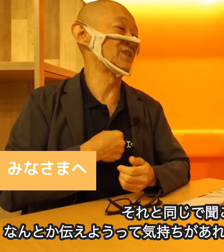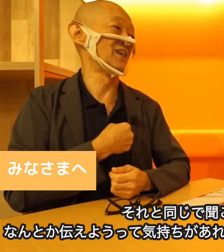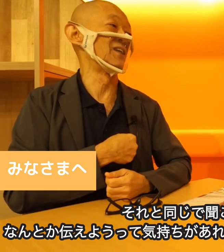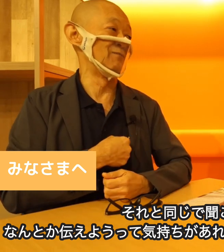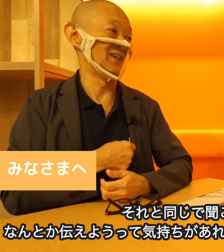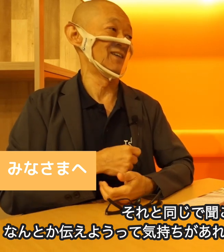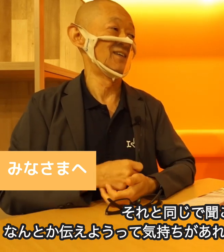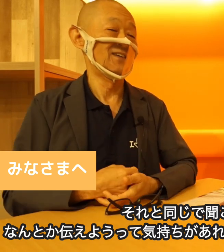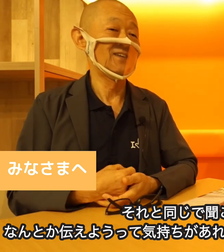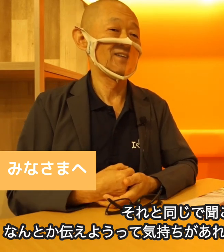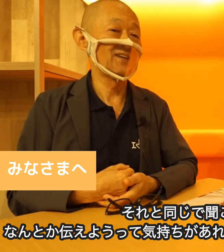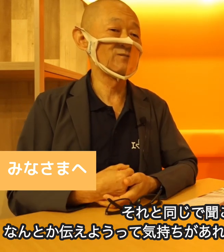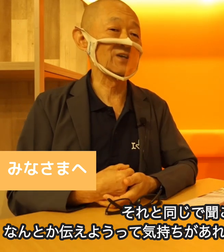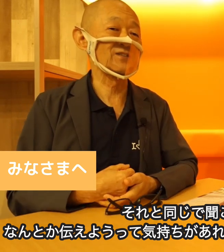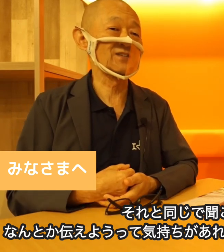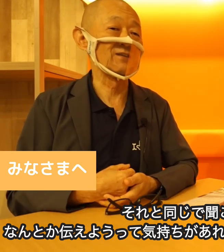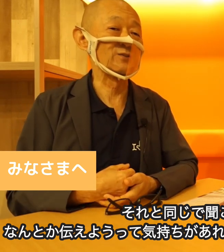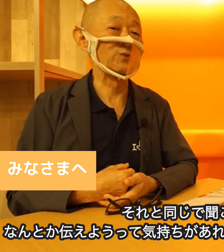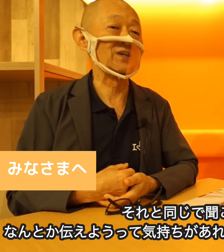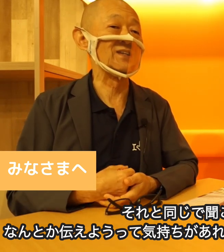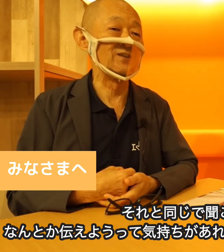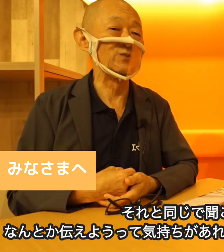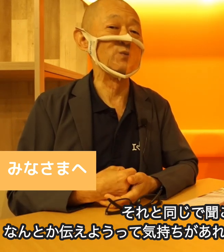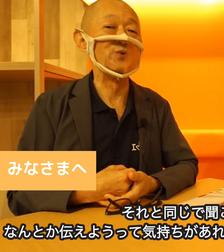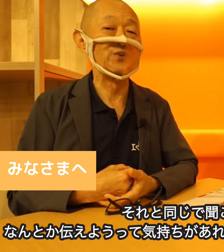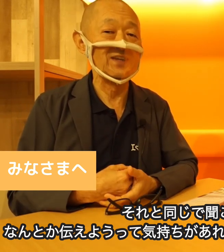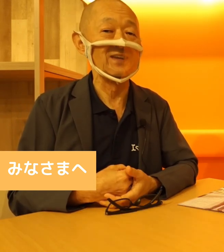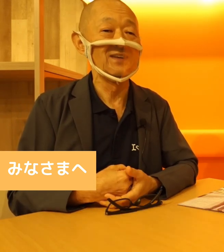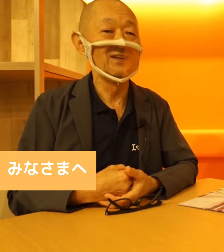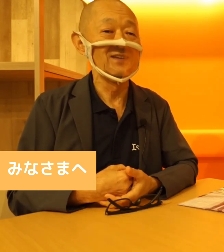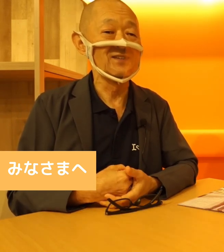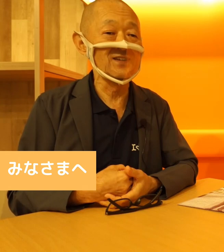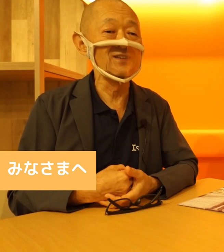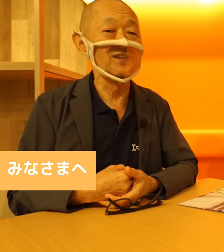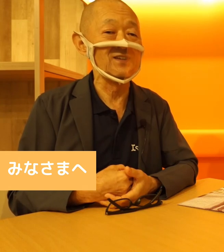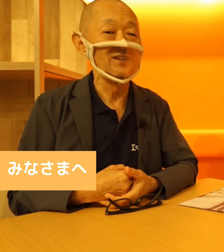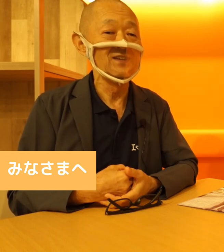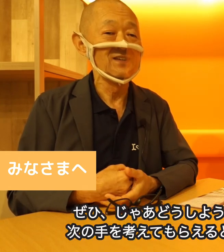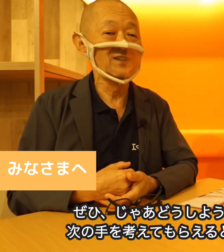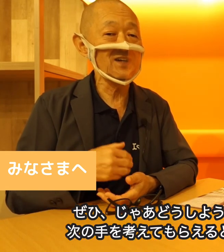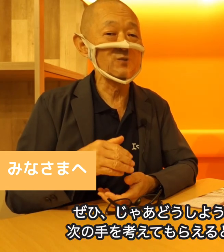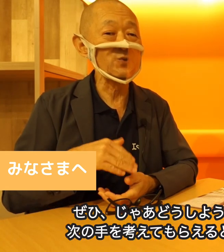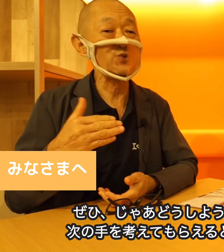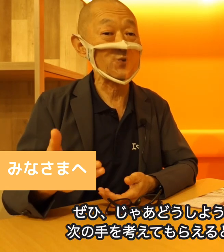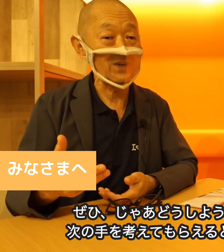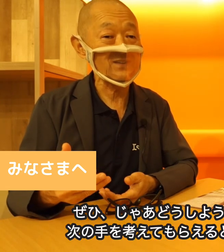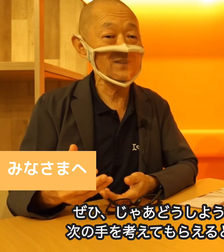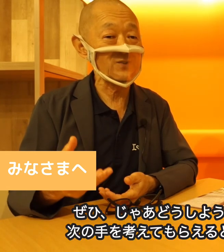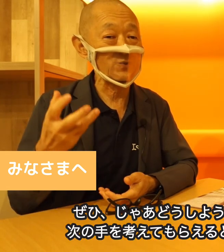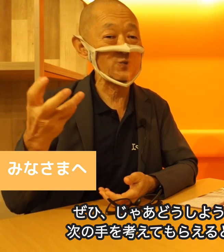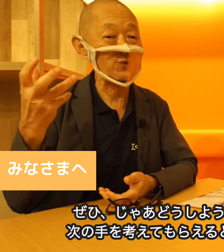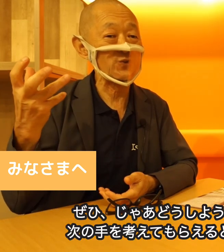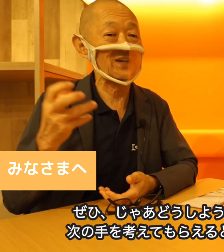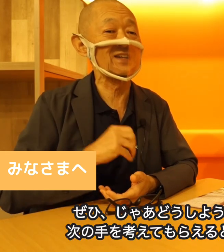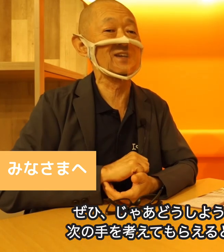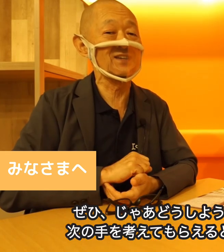あればなんとか伝わることができると思うので、ぜひぜひ、じゃあどうしようかって想像力を働かせ